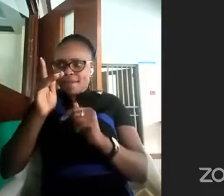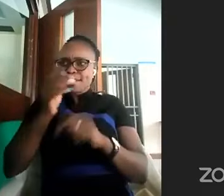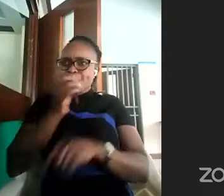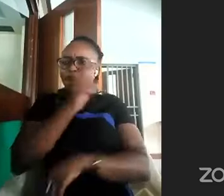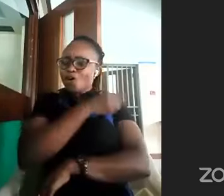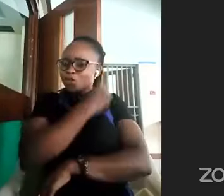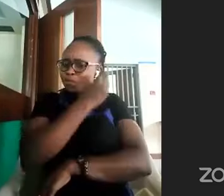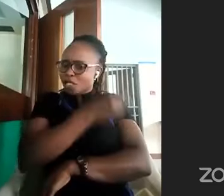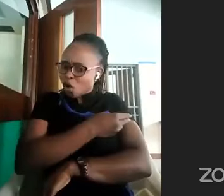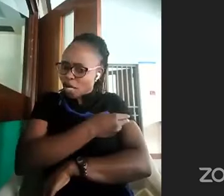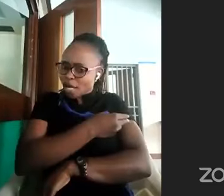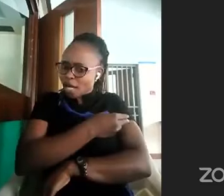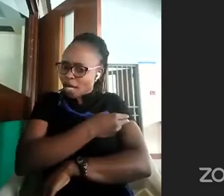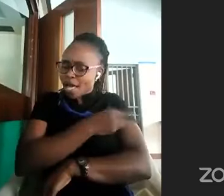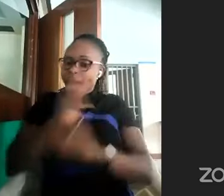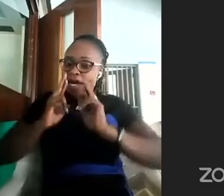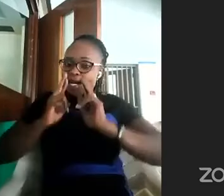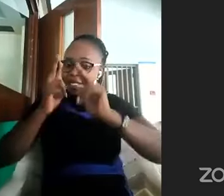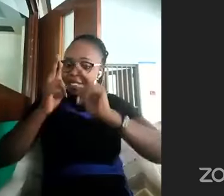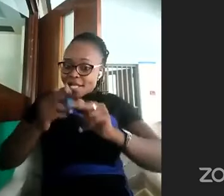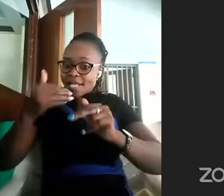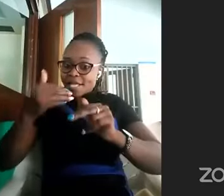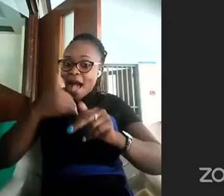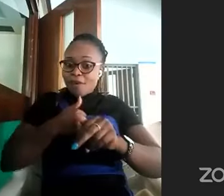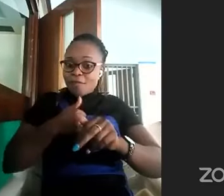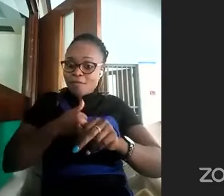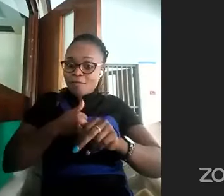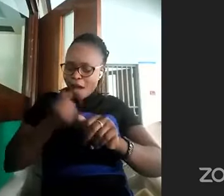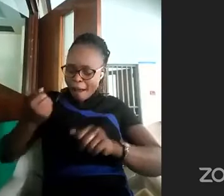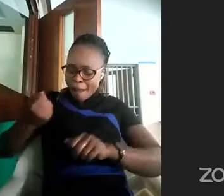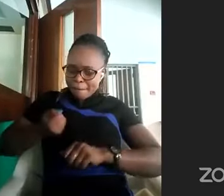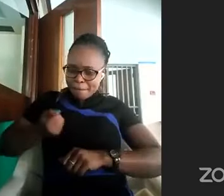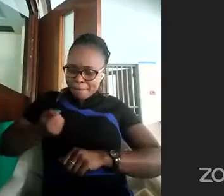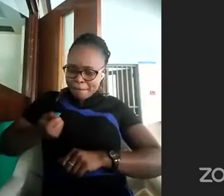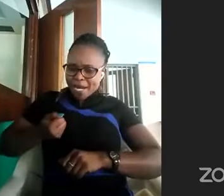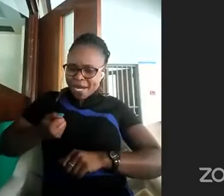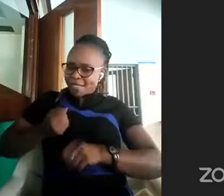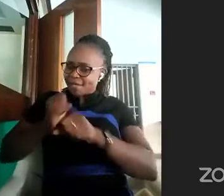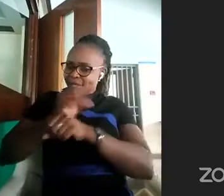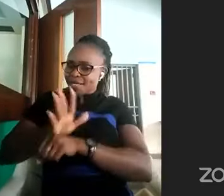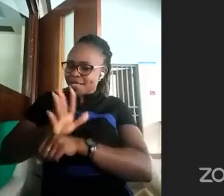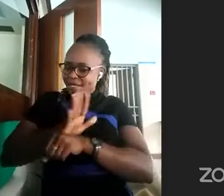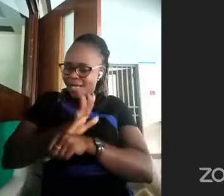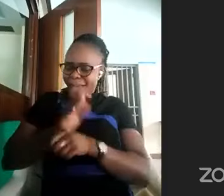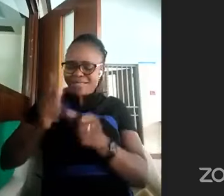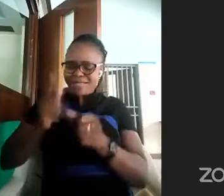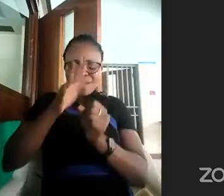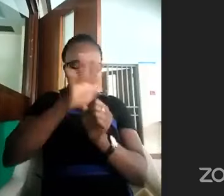daktari atakupatia, hiyo inakufanya unakufa hata kabla kansa haijakuua. Because daktari